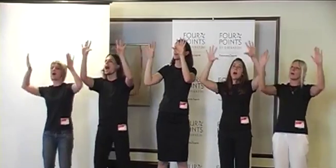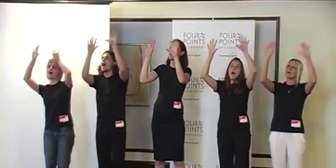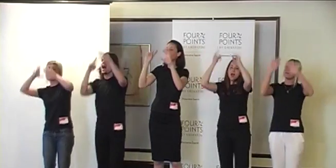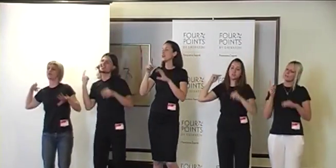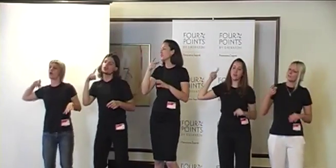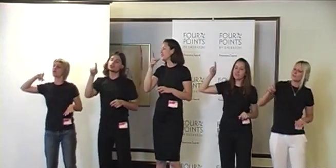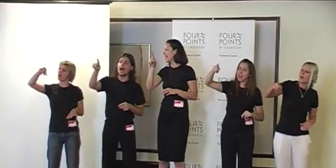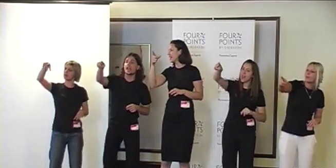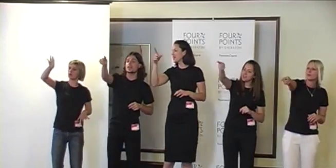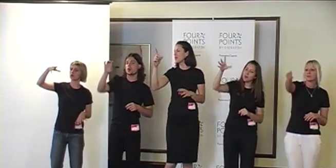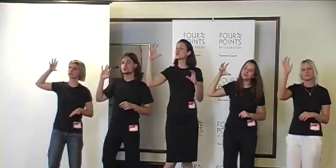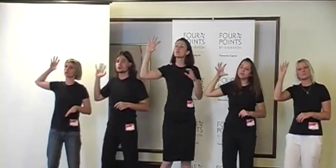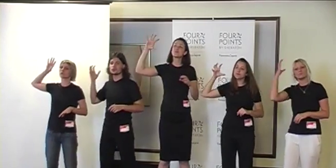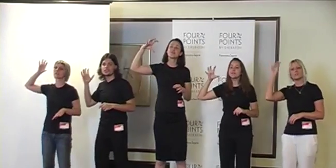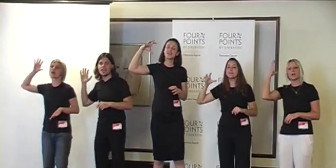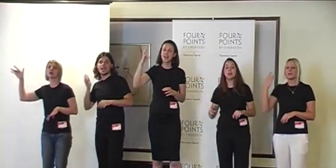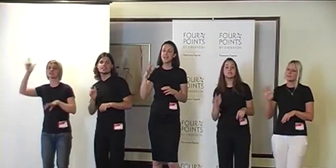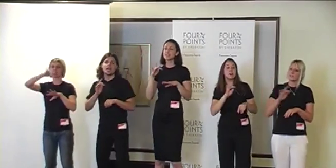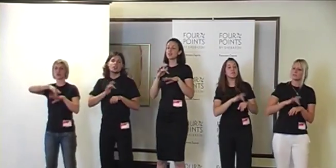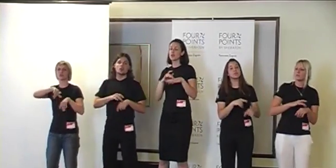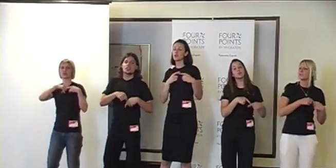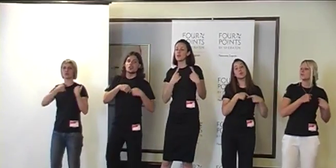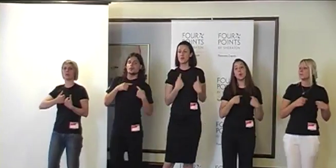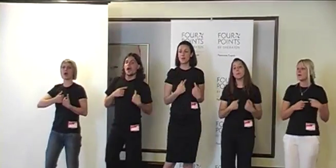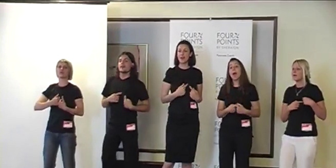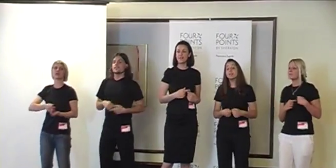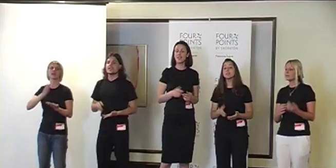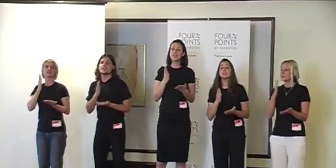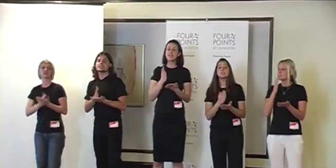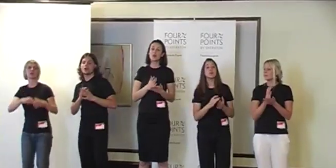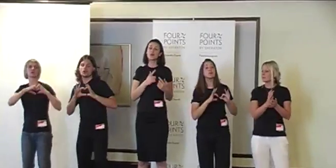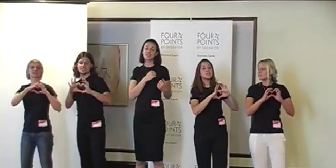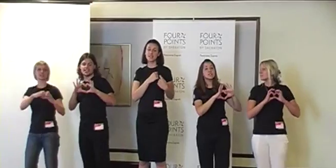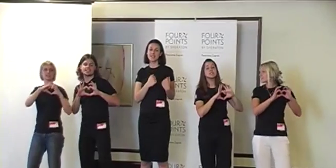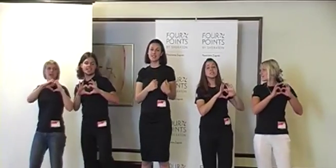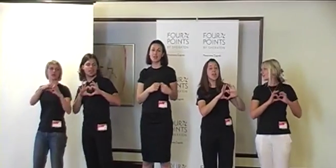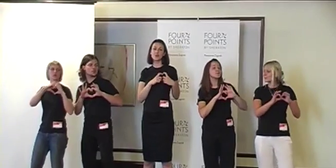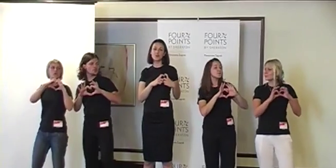do dalekog sunca. Za dodir ljubavi, svako srce kruca.